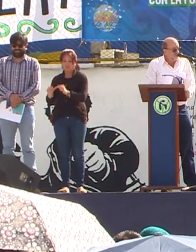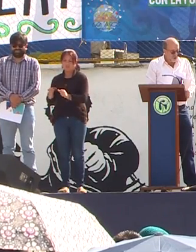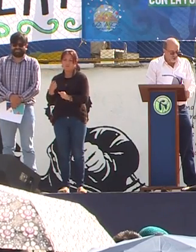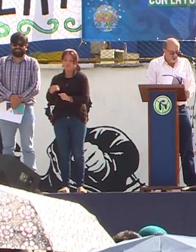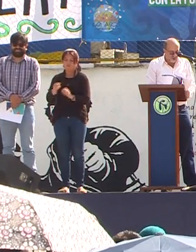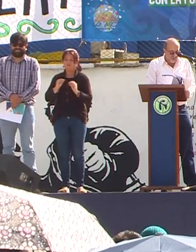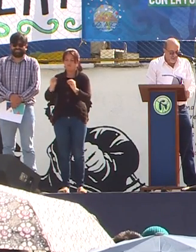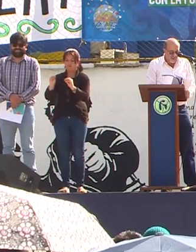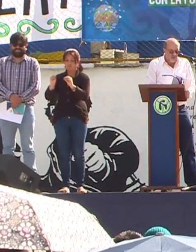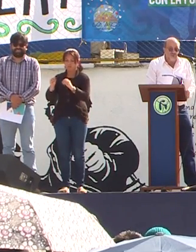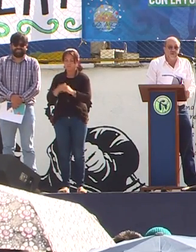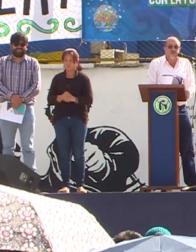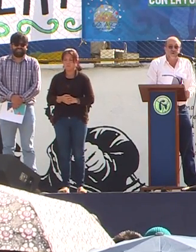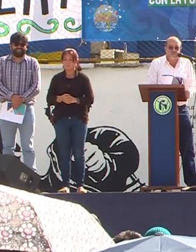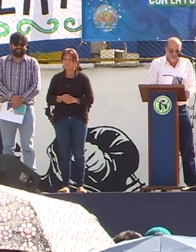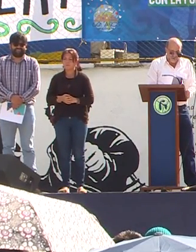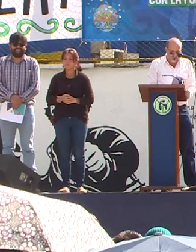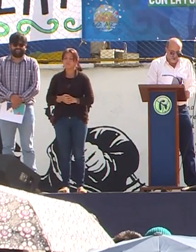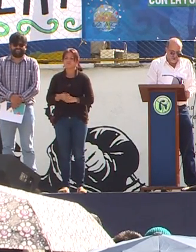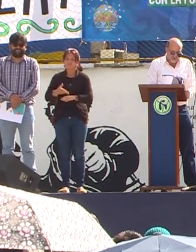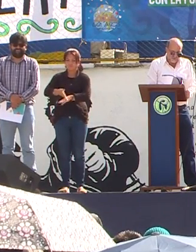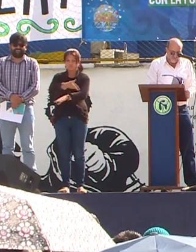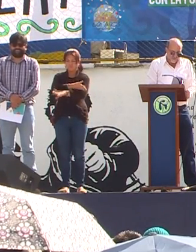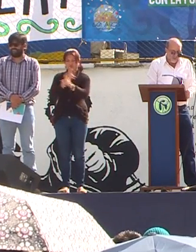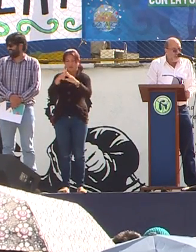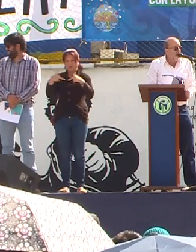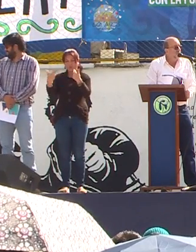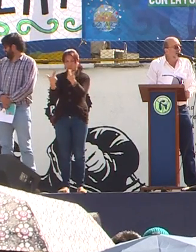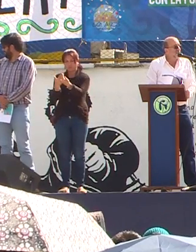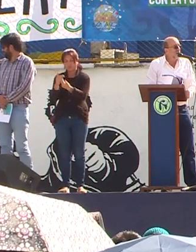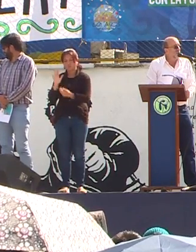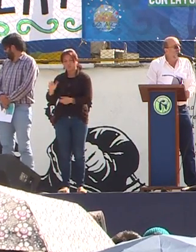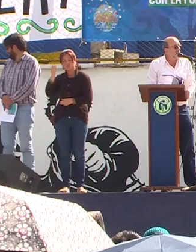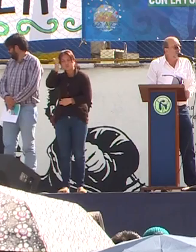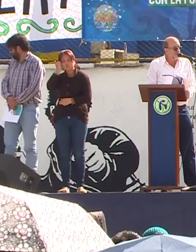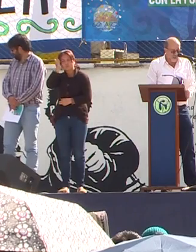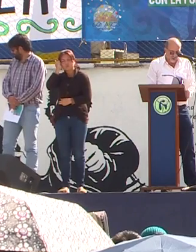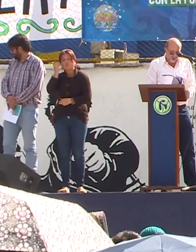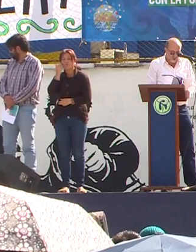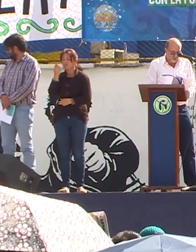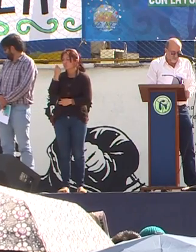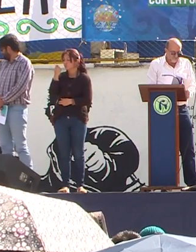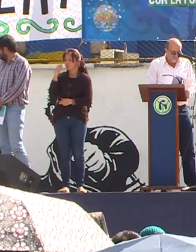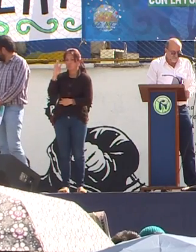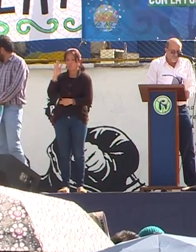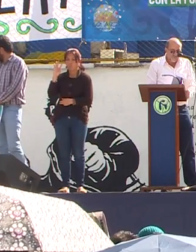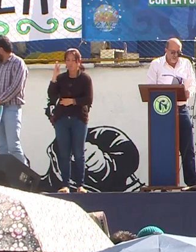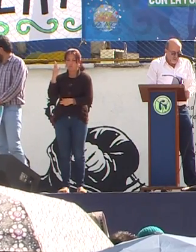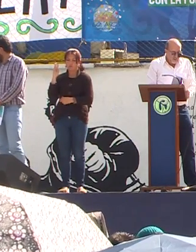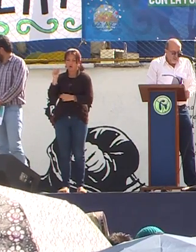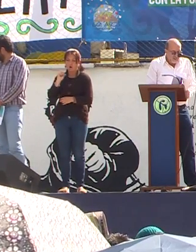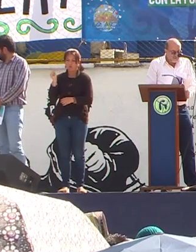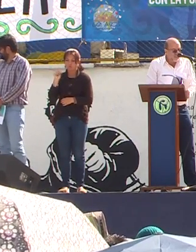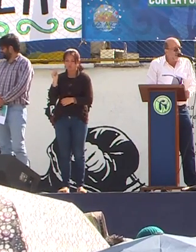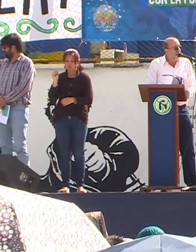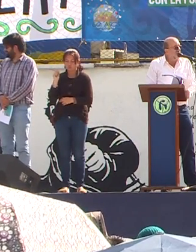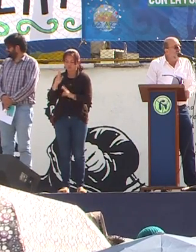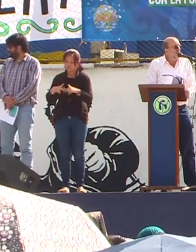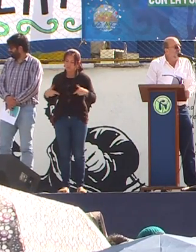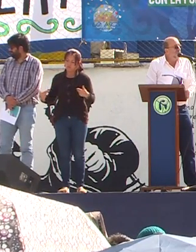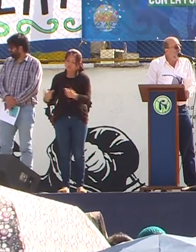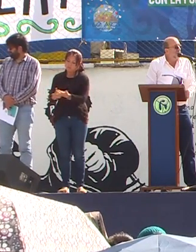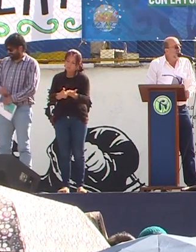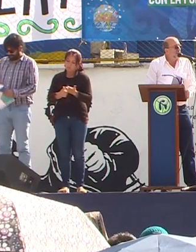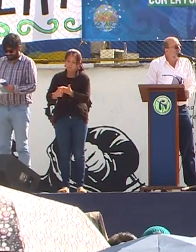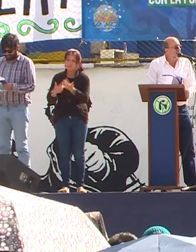En reunión sostenida con nuestros profesores el pasado 4 de agosto, entregué